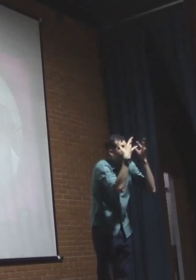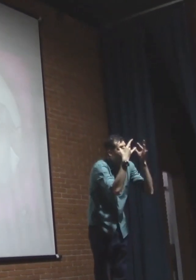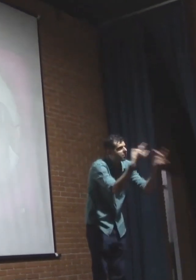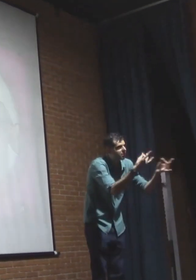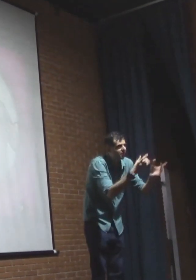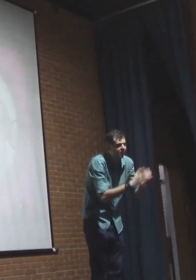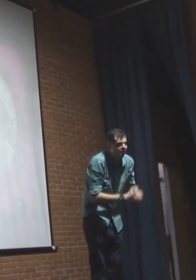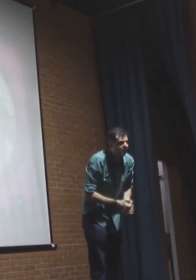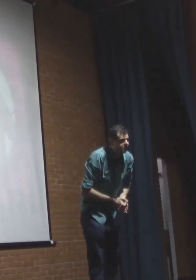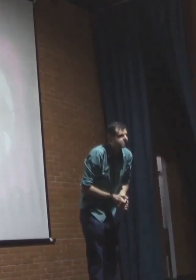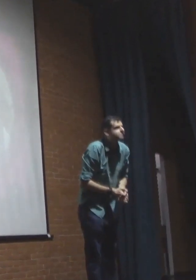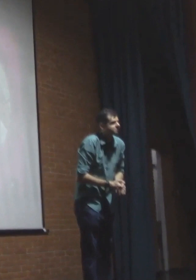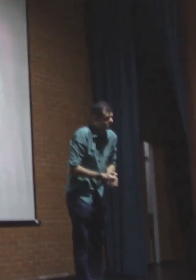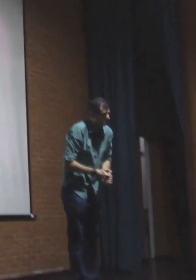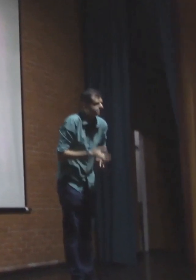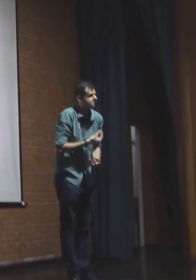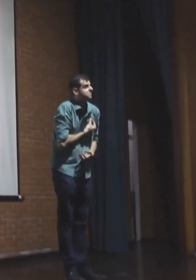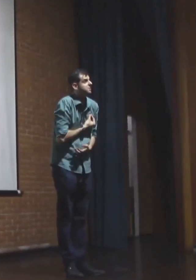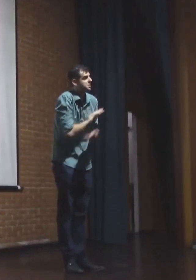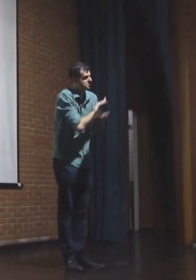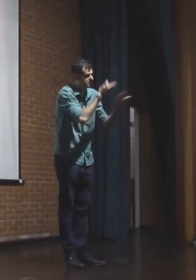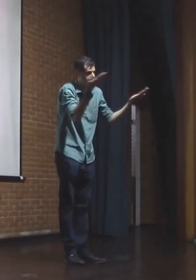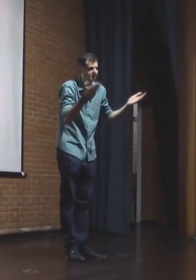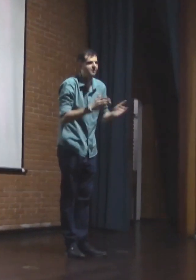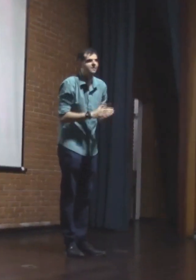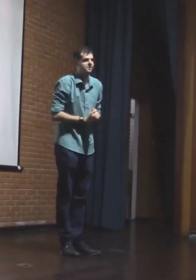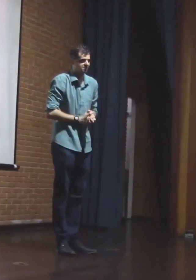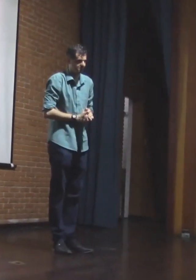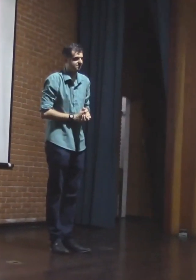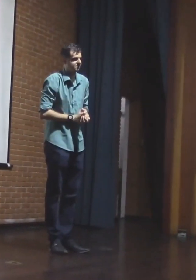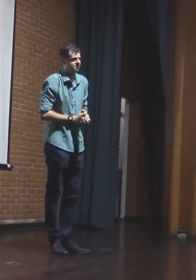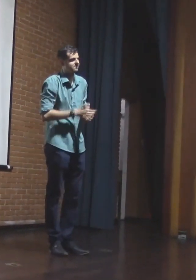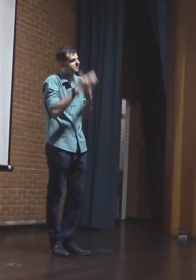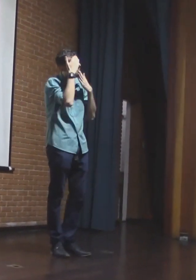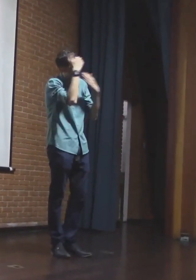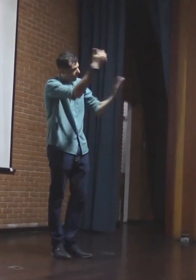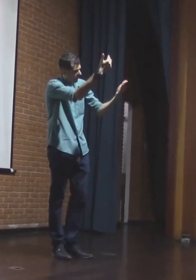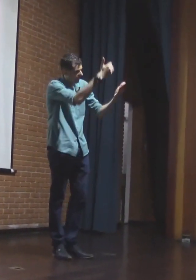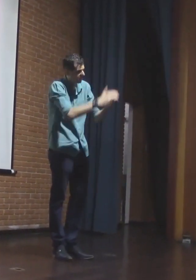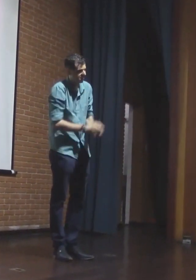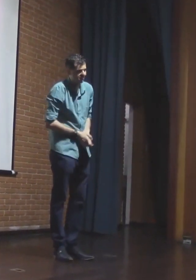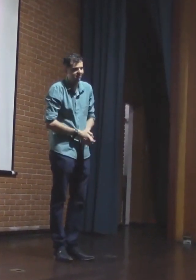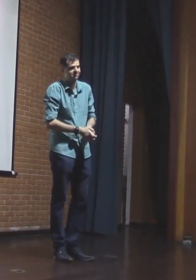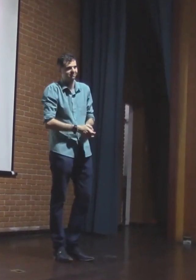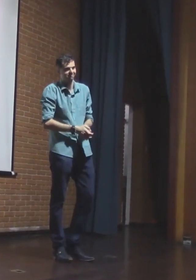Então, eu agradeço a atenção de todos aqui, ok? E a presença de todos, ok? Muito obrigado mesmo.